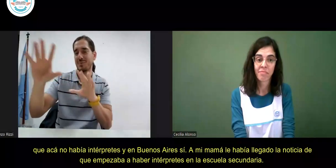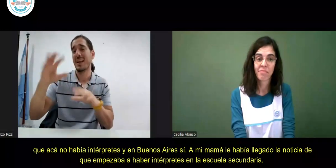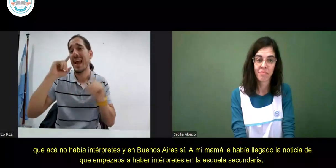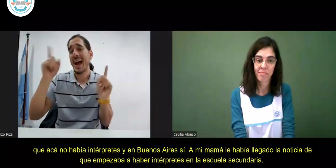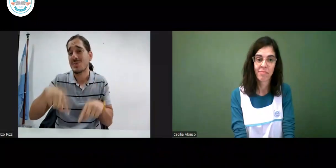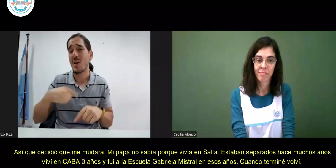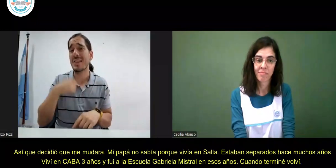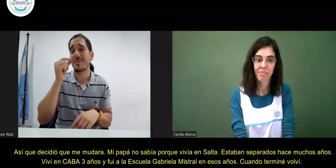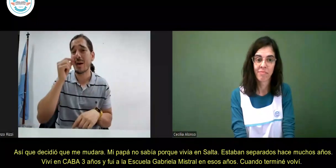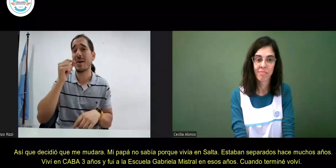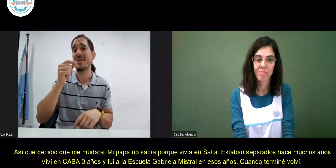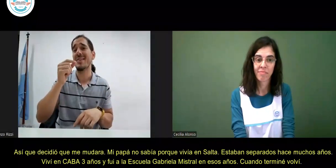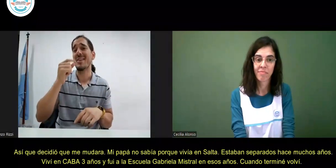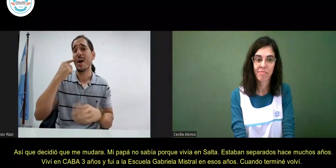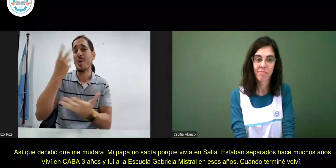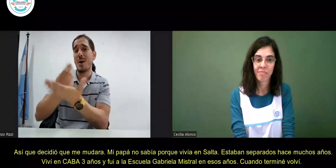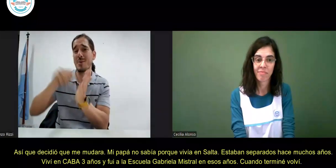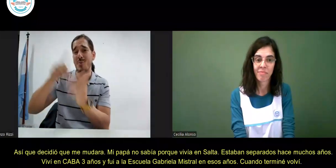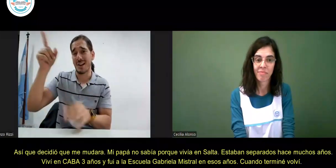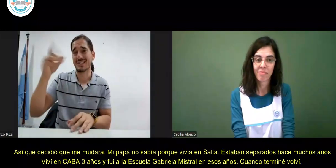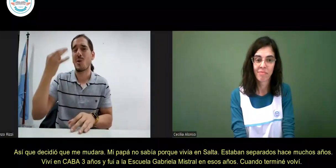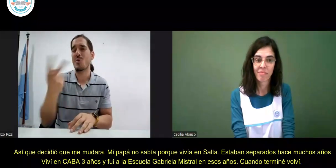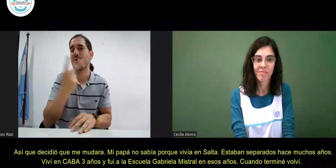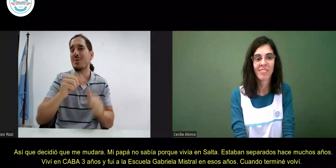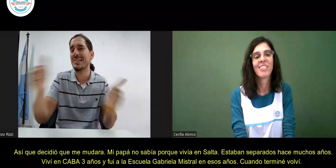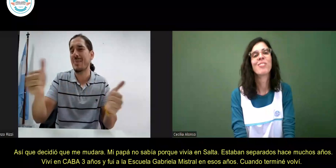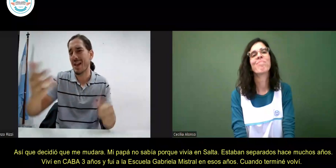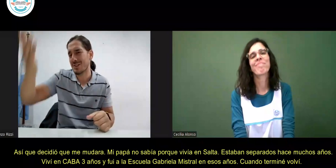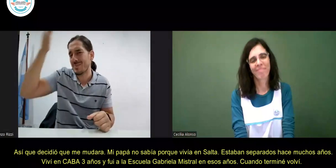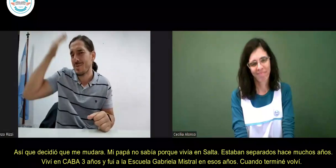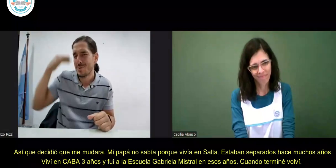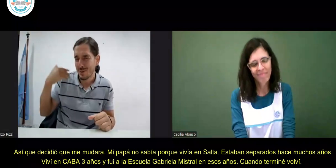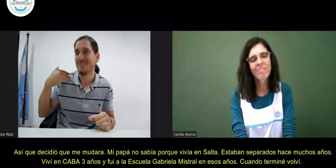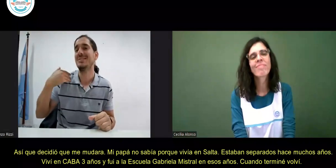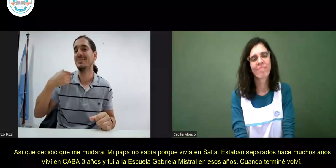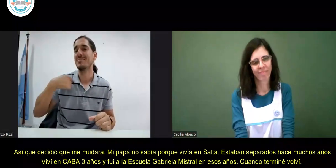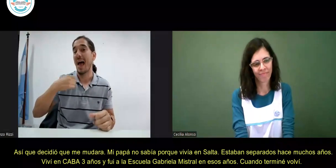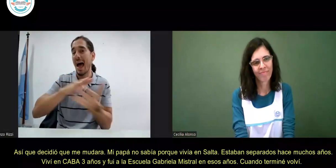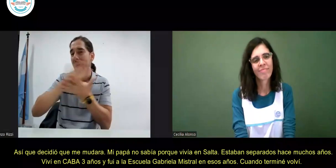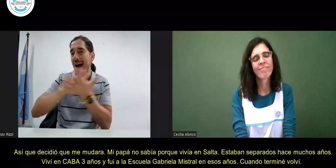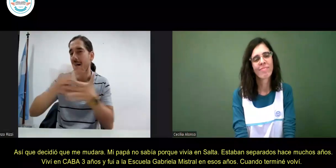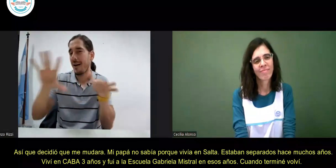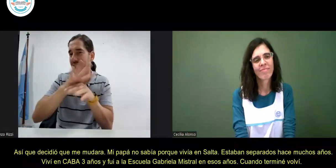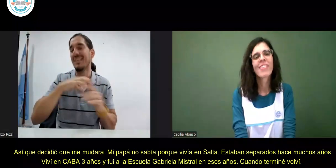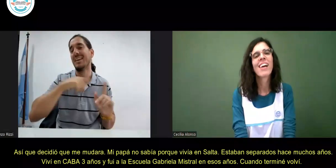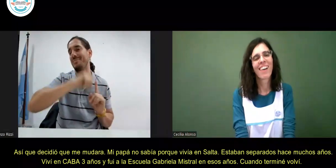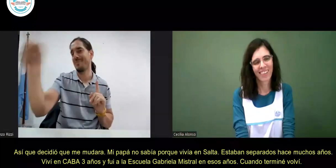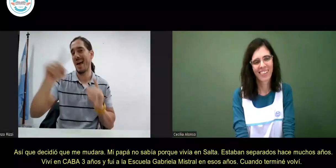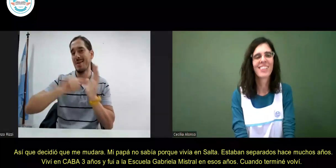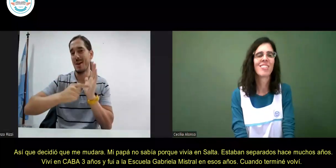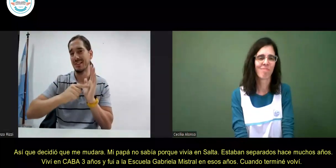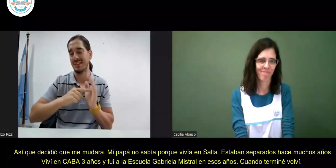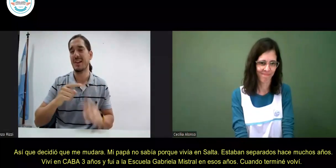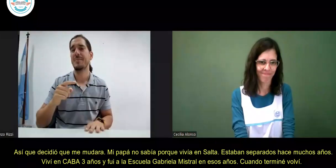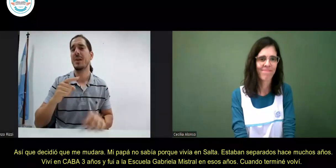haber intérpretes en la escuela secundaria, así que decidió que me mudara. Mi papá no sabía porque vivía en Salta. Estaban separados hace muchos años.